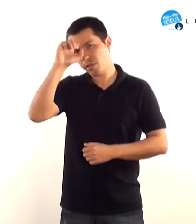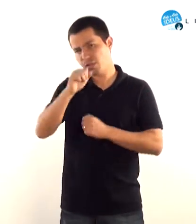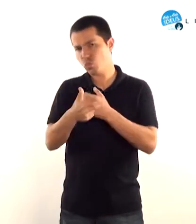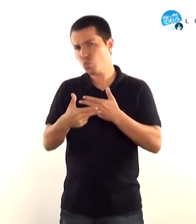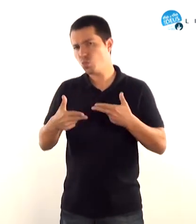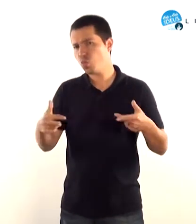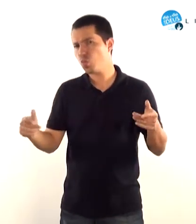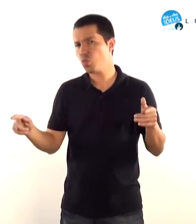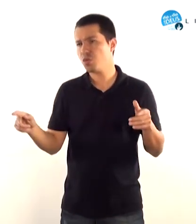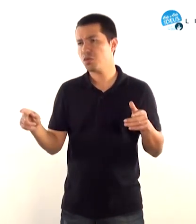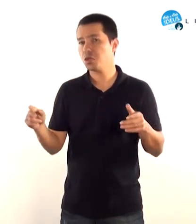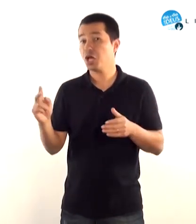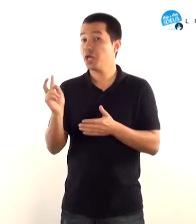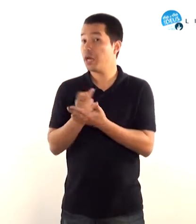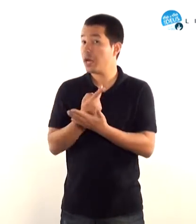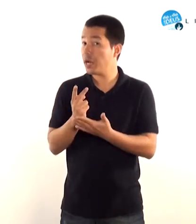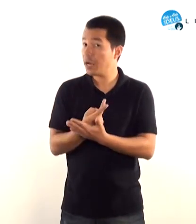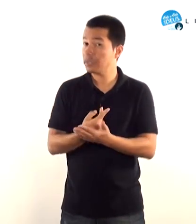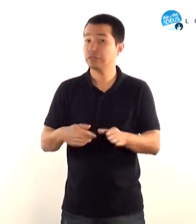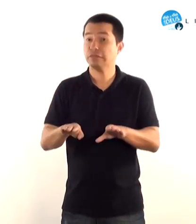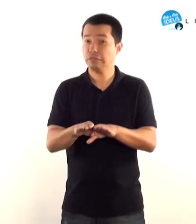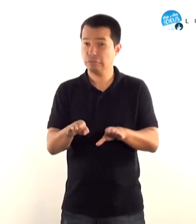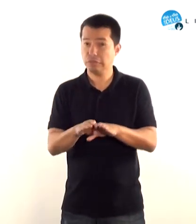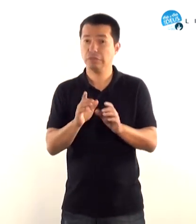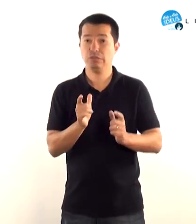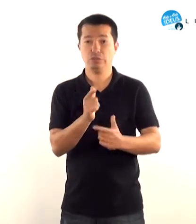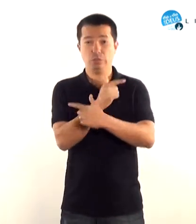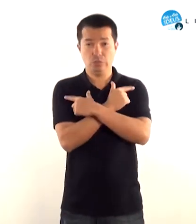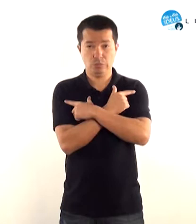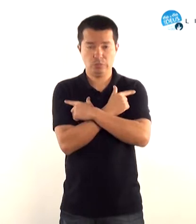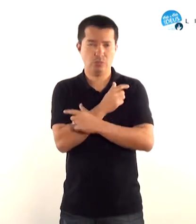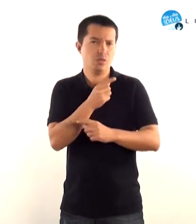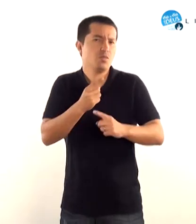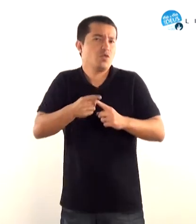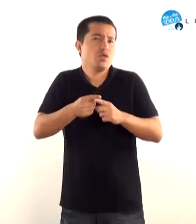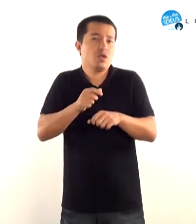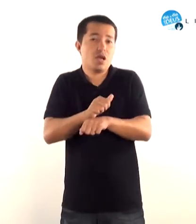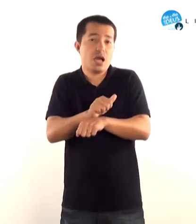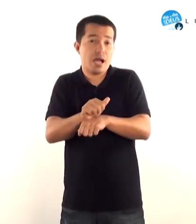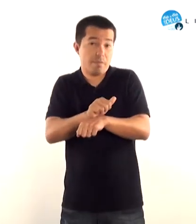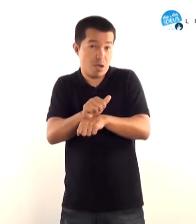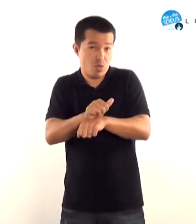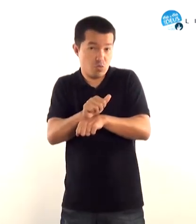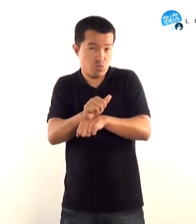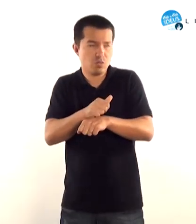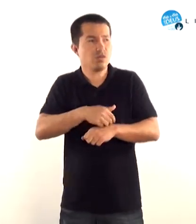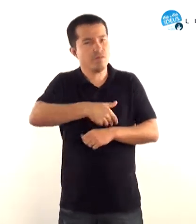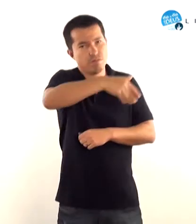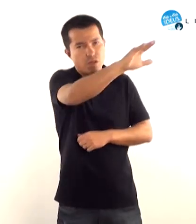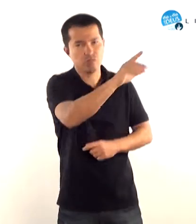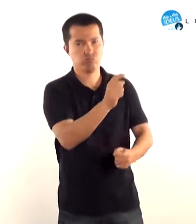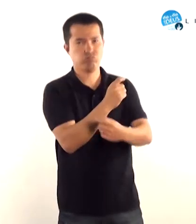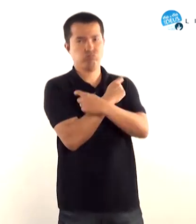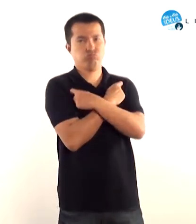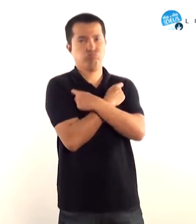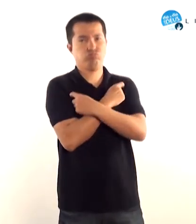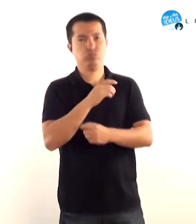boas com Abraão. Abraão foi para o Egito. E lá, esse tempo no Egito não foi um tempo que Deus se agradou